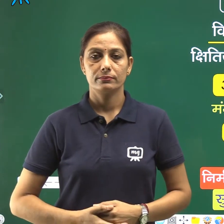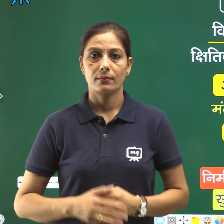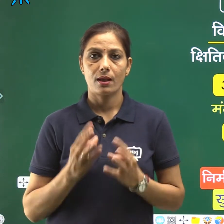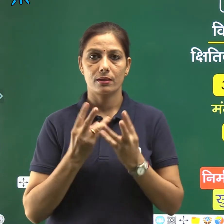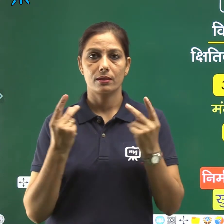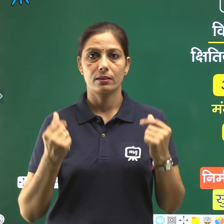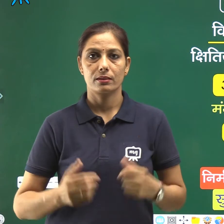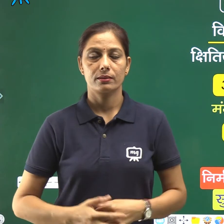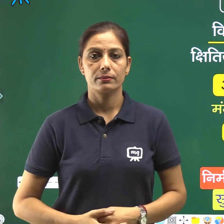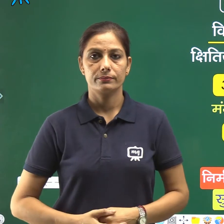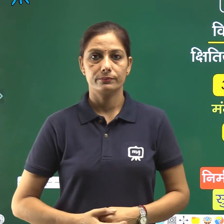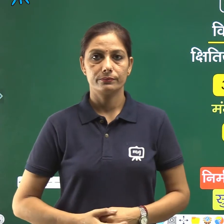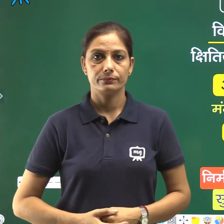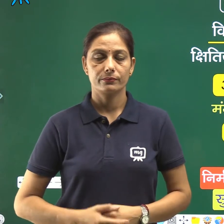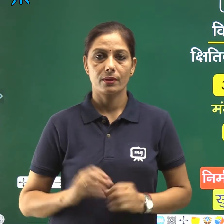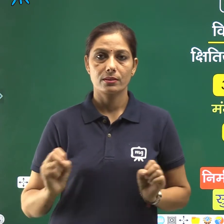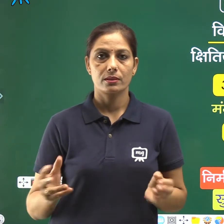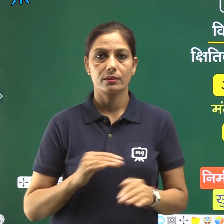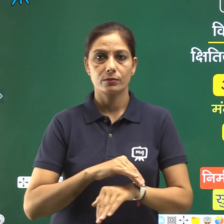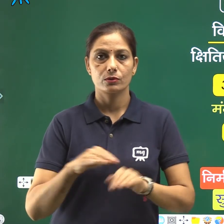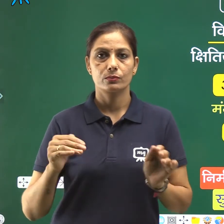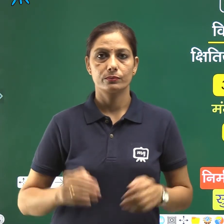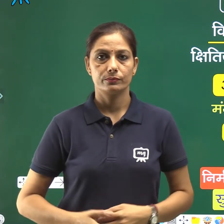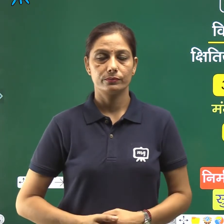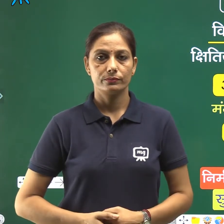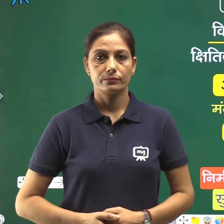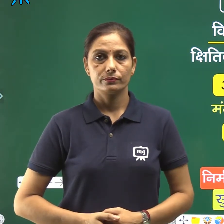हल करेंगे। शुरू करें बच्चों।